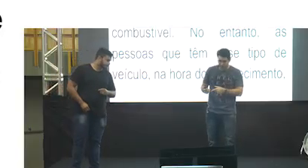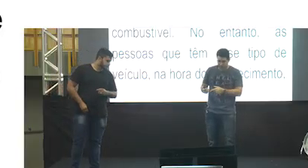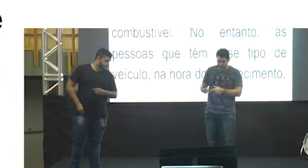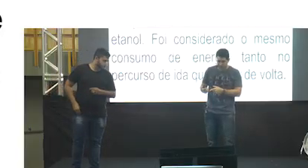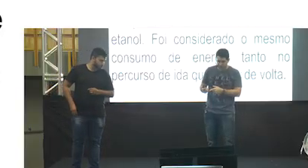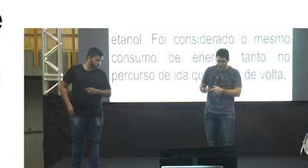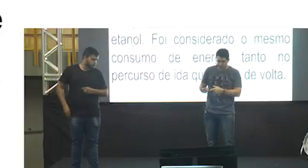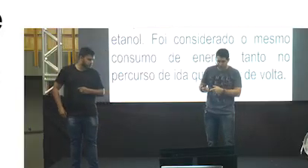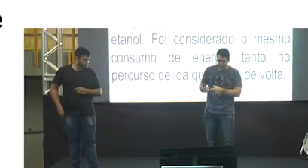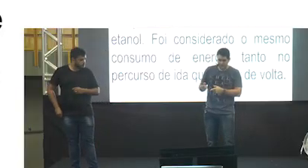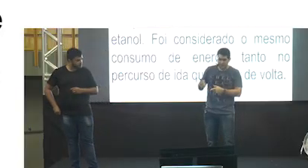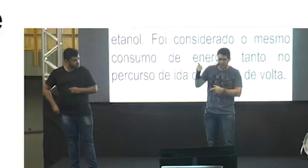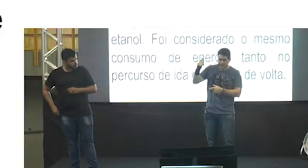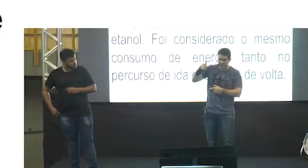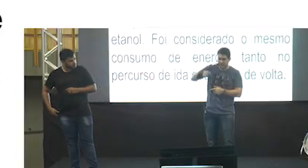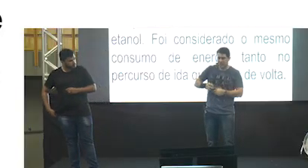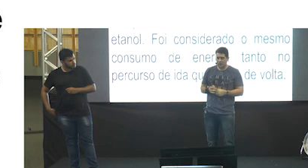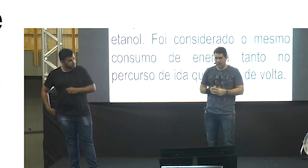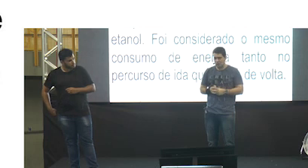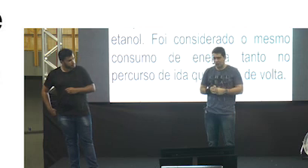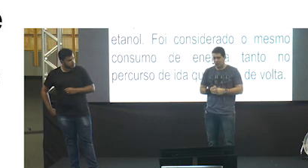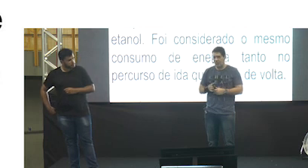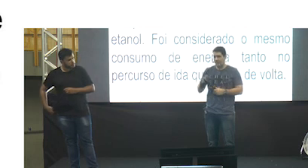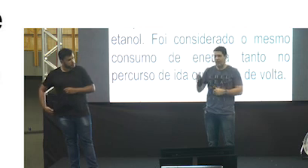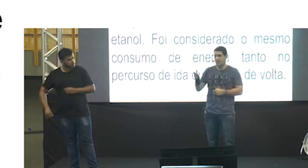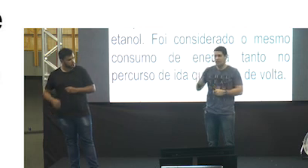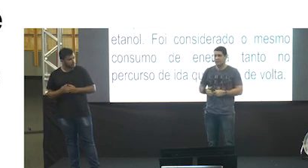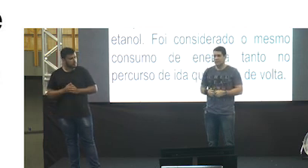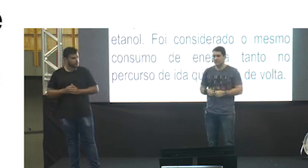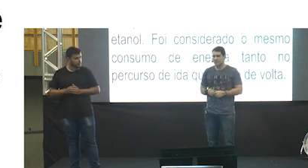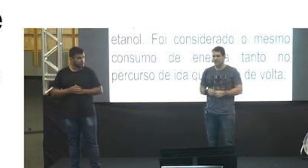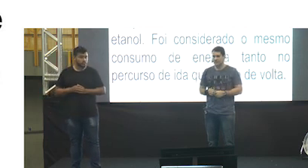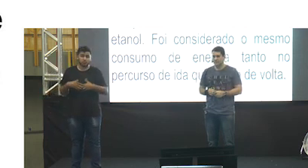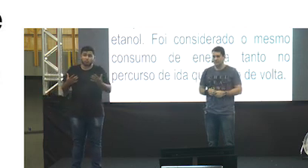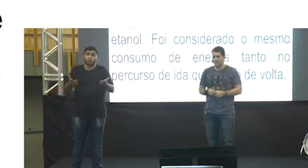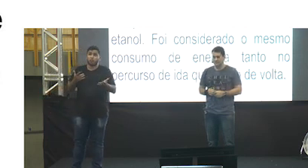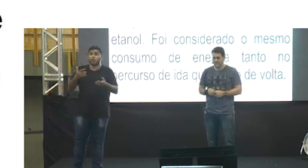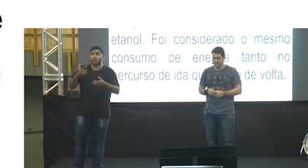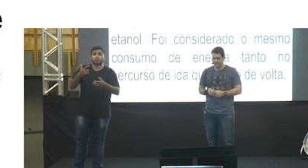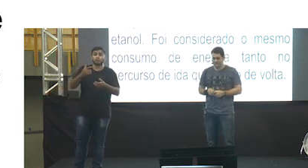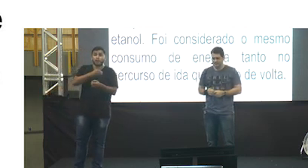na hora do abastecimento, têm sempre a dúvida: álcool ou gasolina?